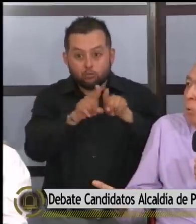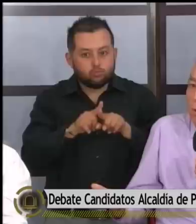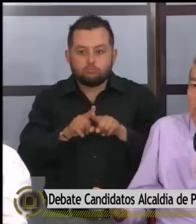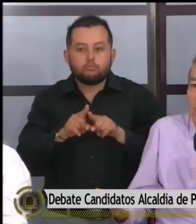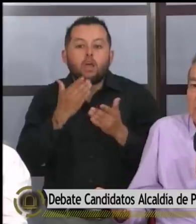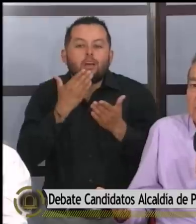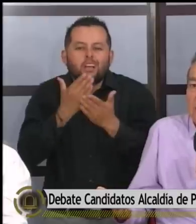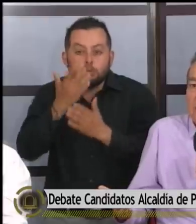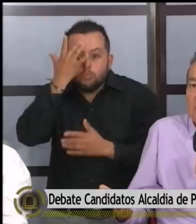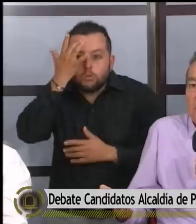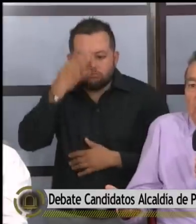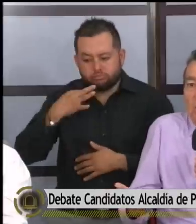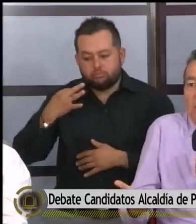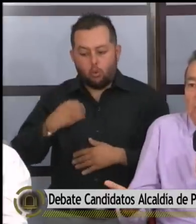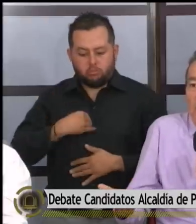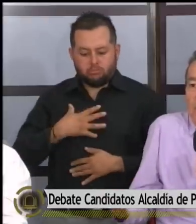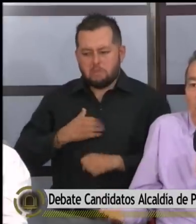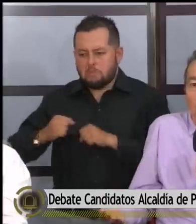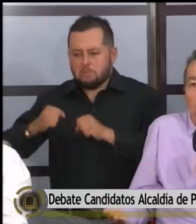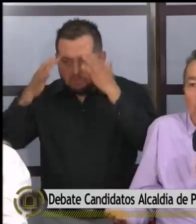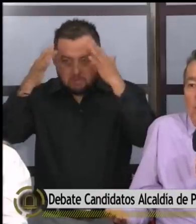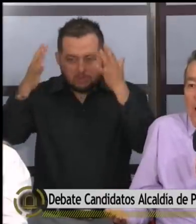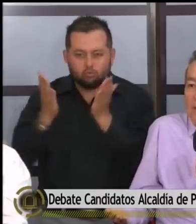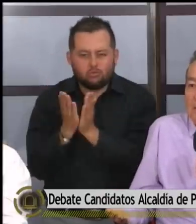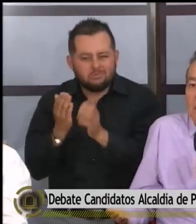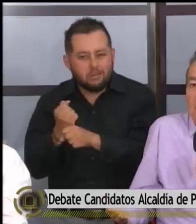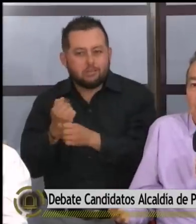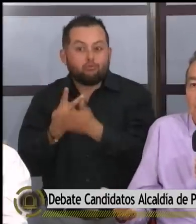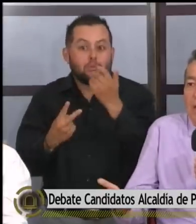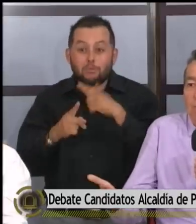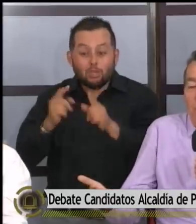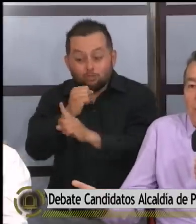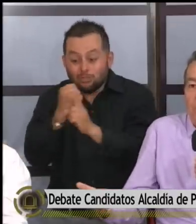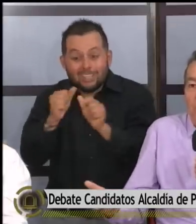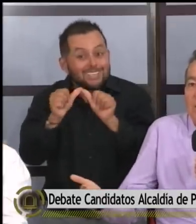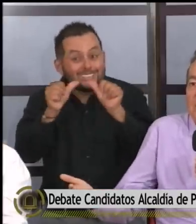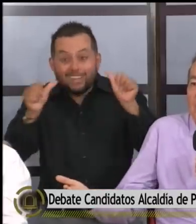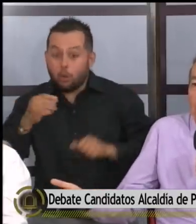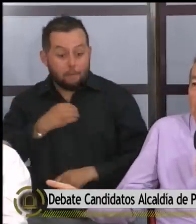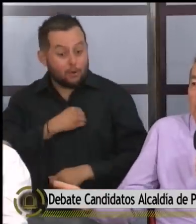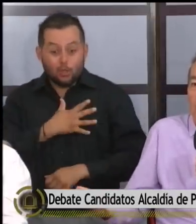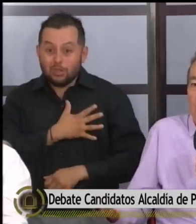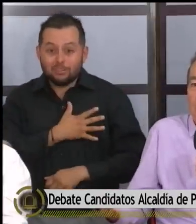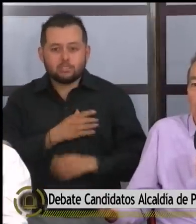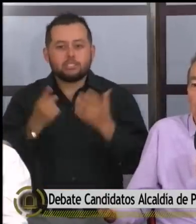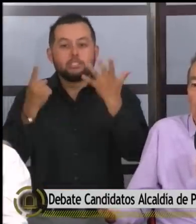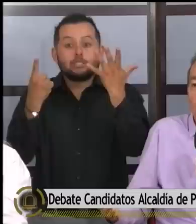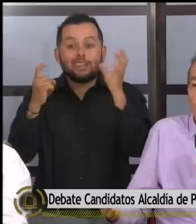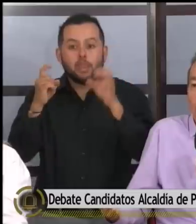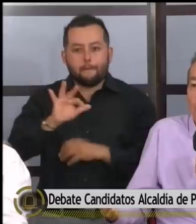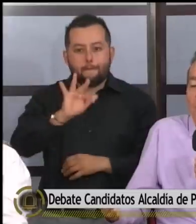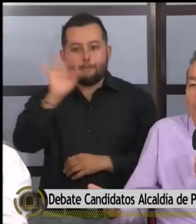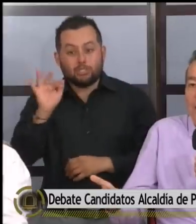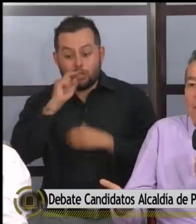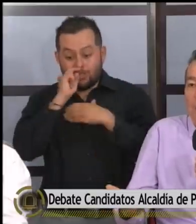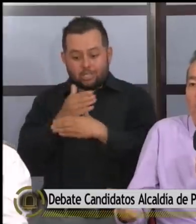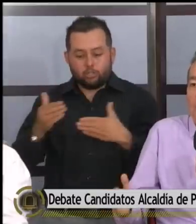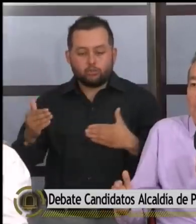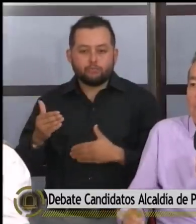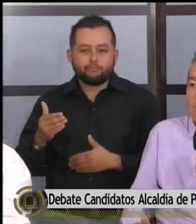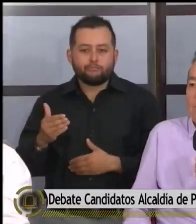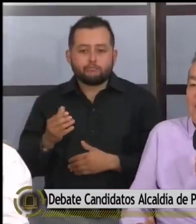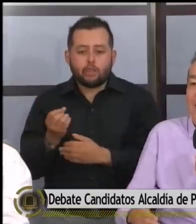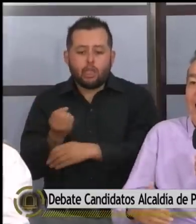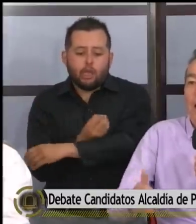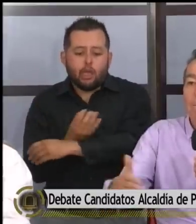todas oportunidades. Pero es que una sociedad que no da oportunidades, donde, vuelvo y repito, el 60% de los niños apenas va a un